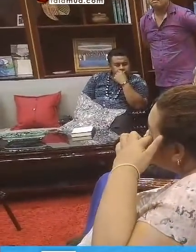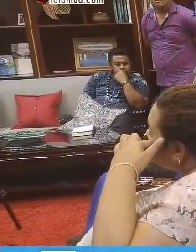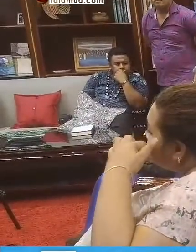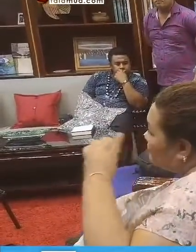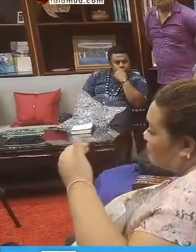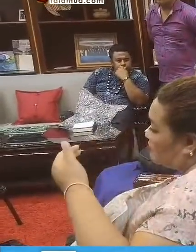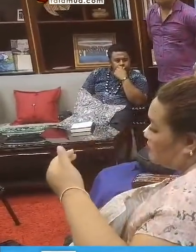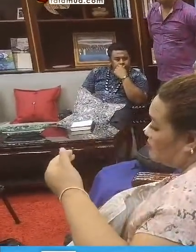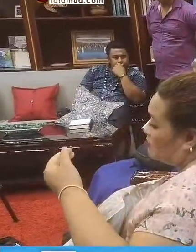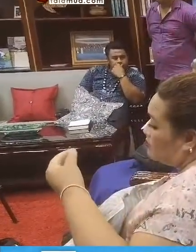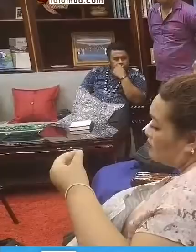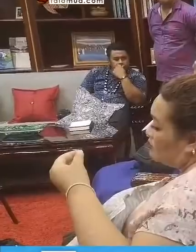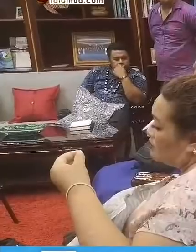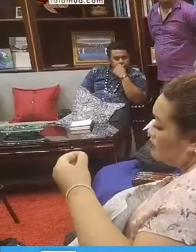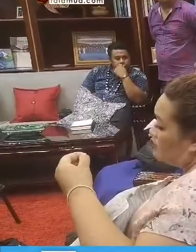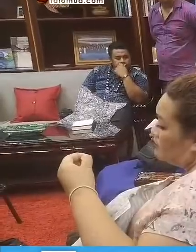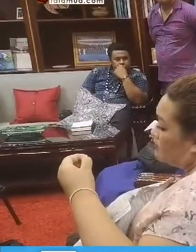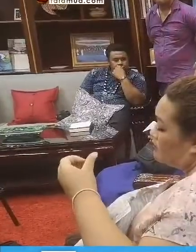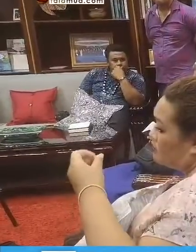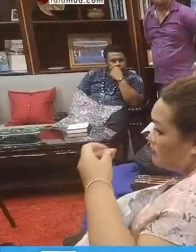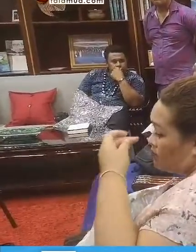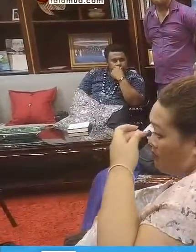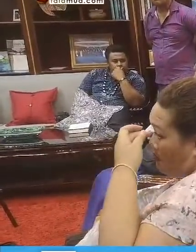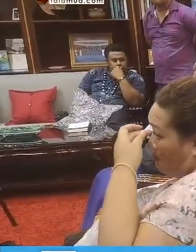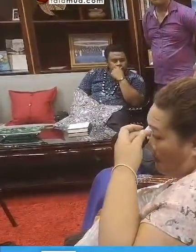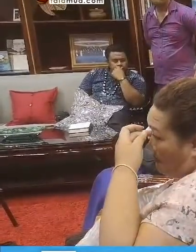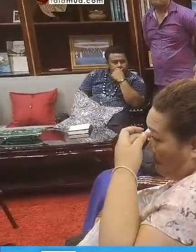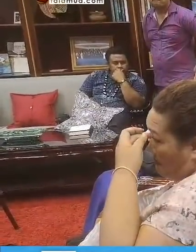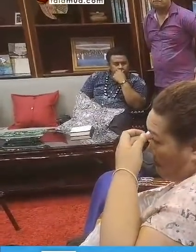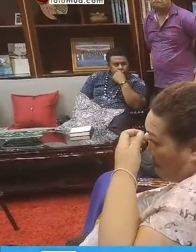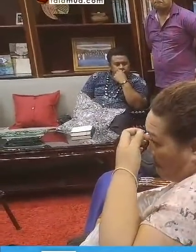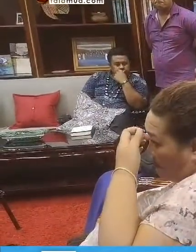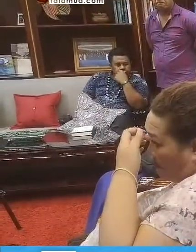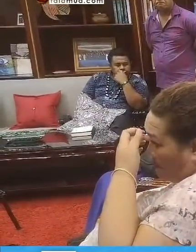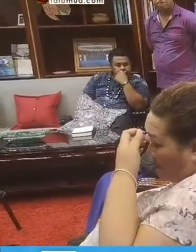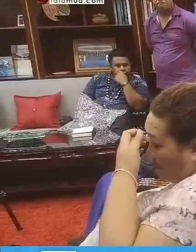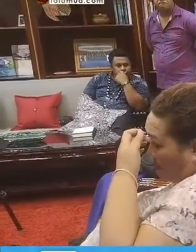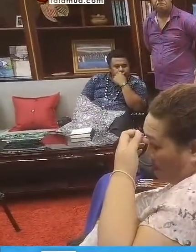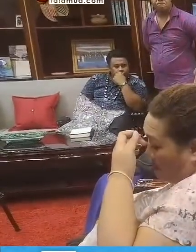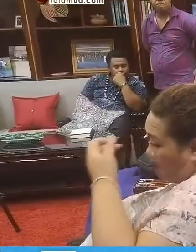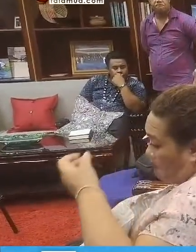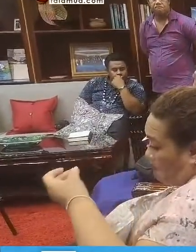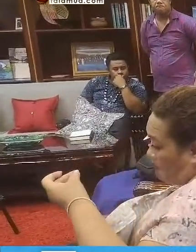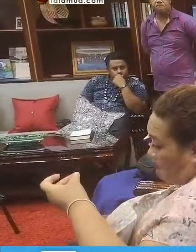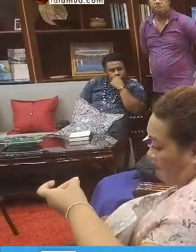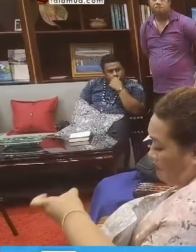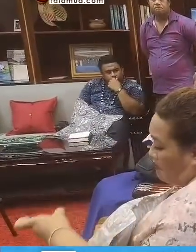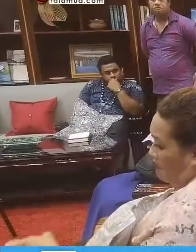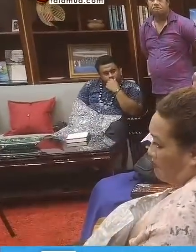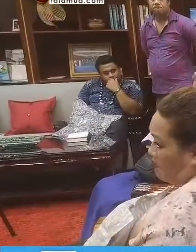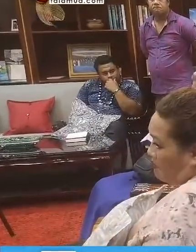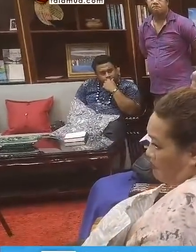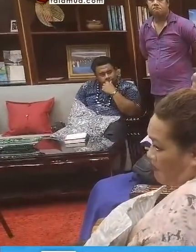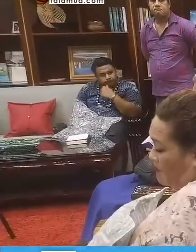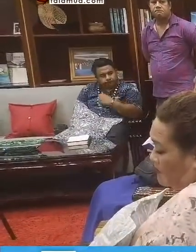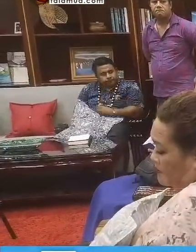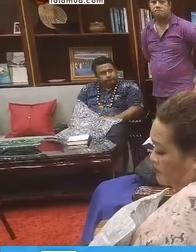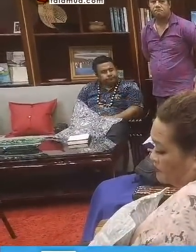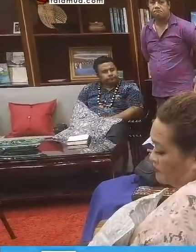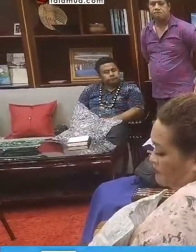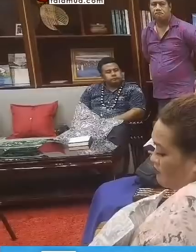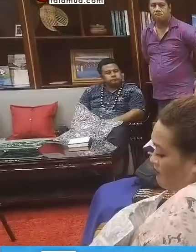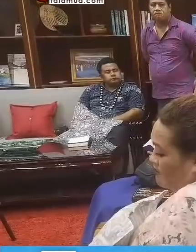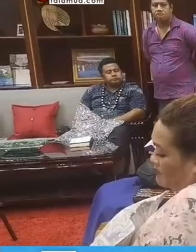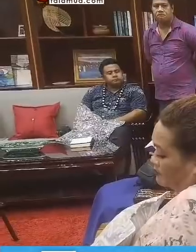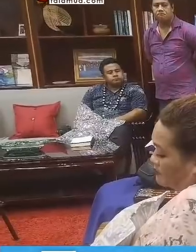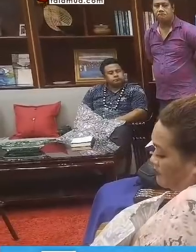nei o le maumoliana le lava tusi'i mai nei ua le ua tula'i mai ia nisi o vala ia